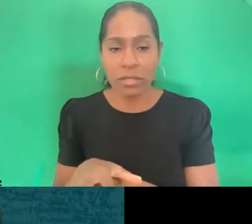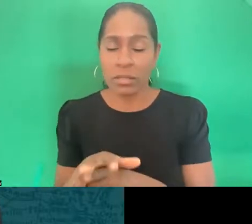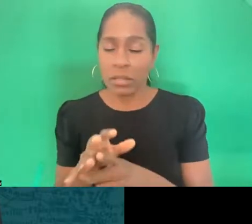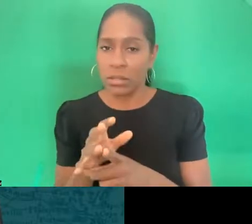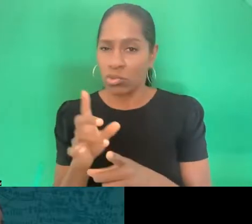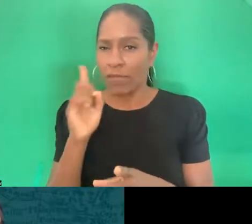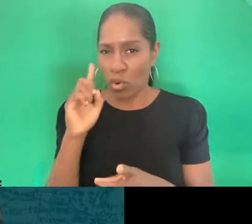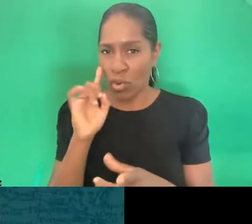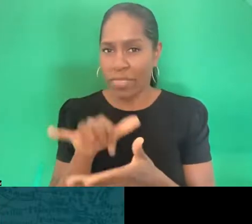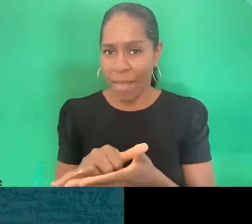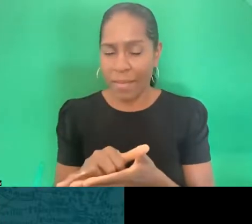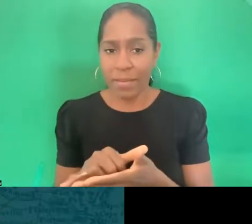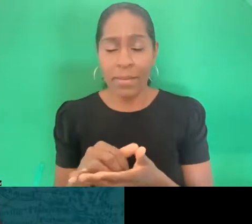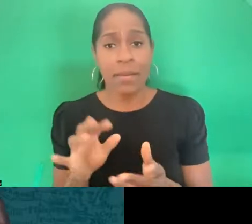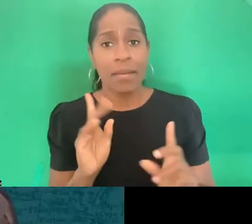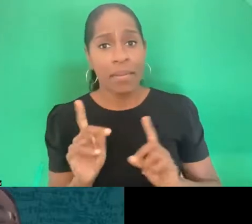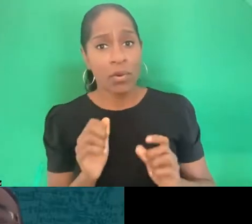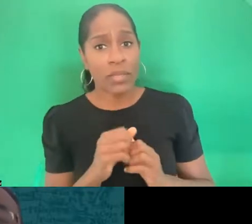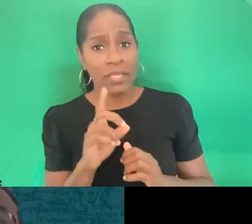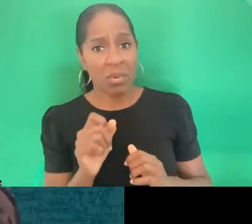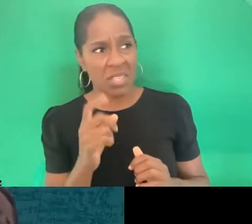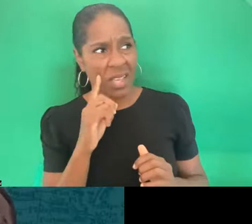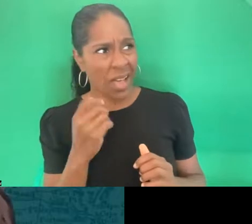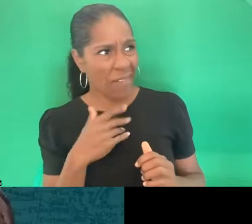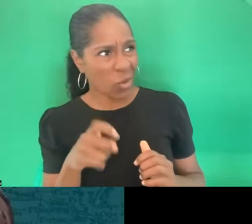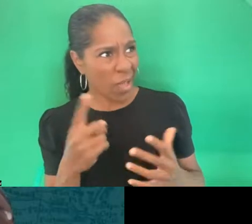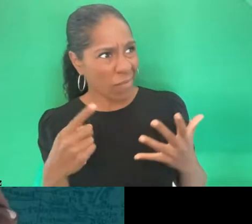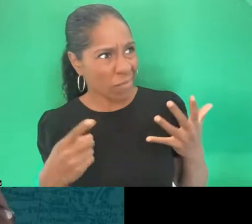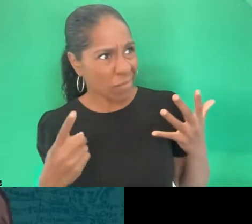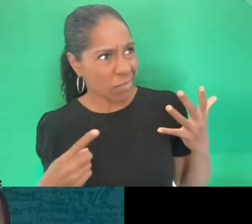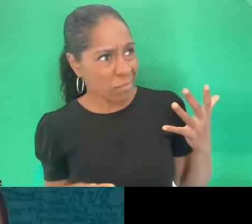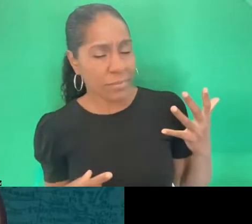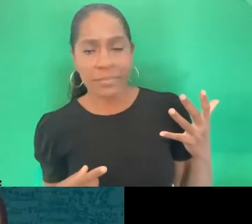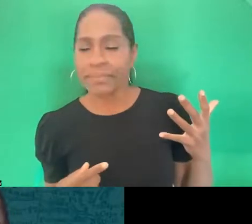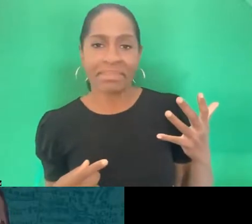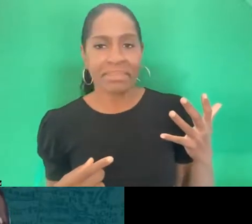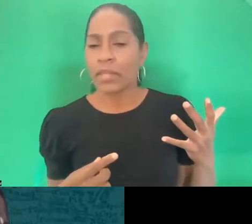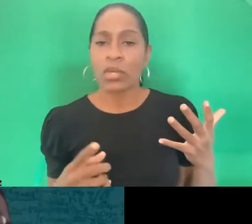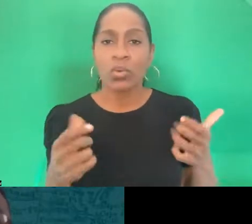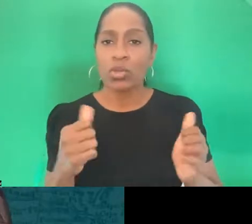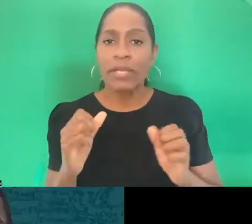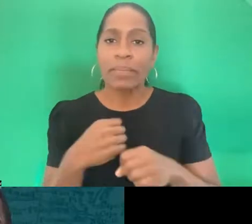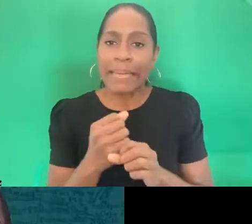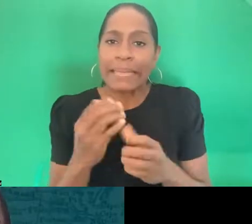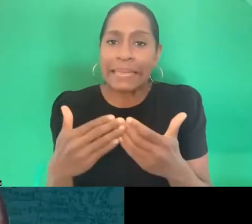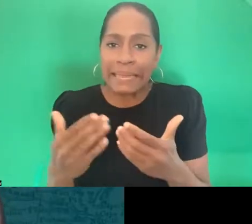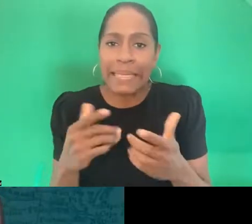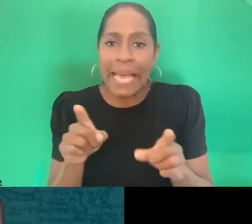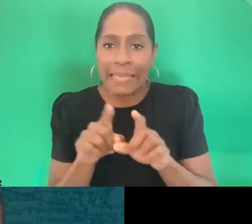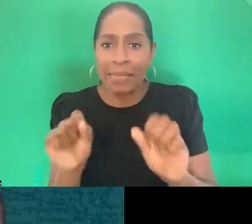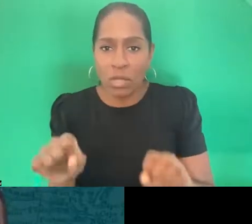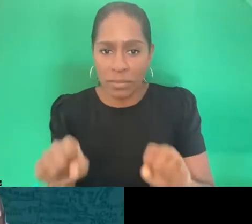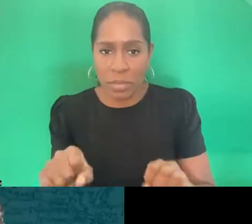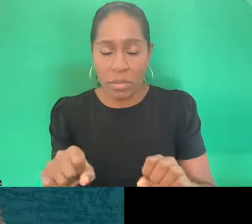escuchado la gente con discapacidades nos damos cuenta que si se la tengo que tener esto y esto pero estamos intentando hacer lo más fácil